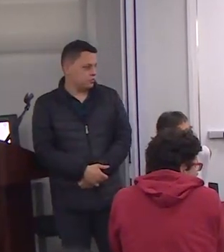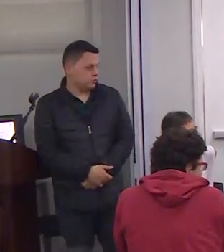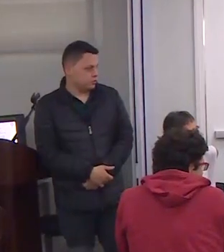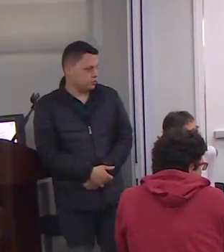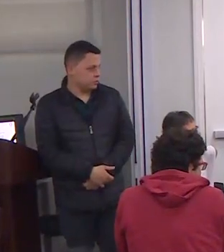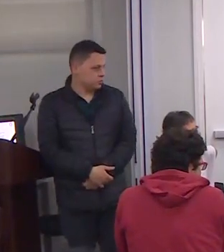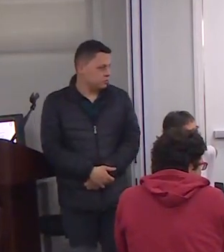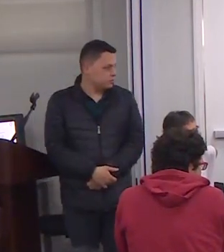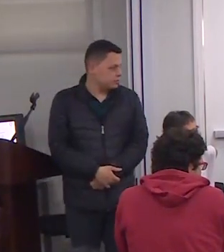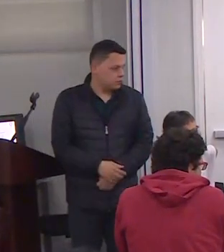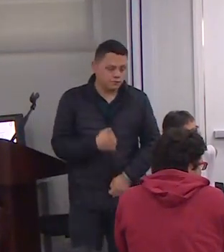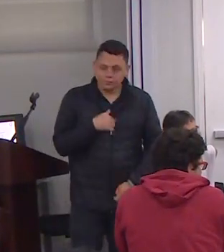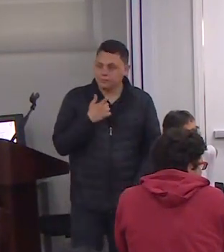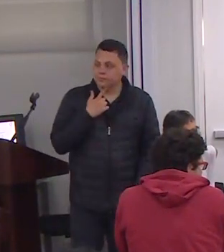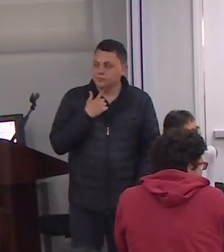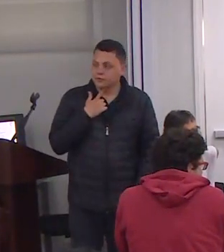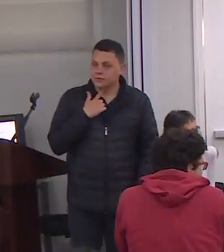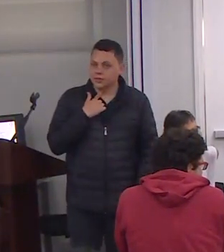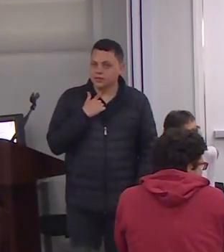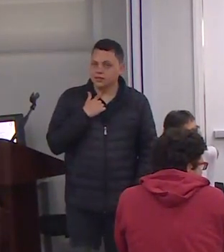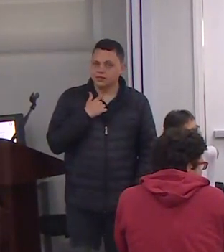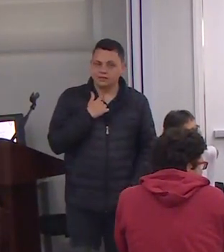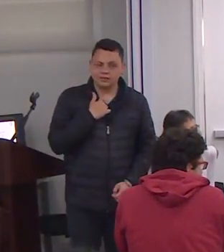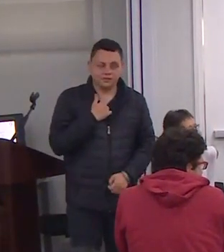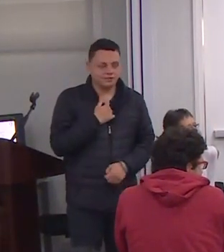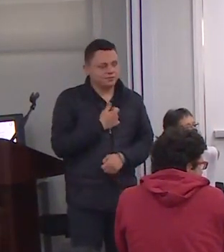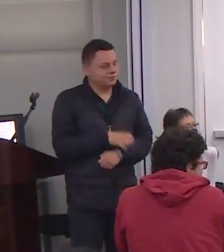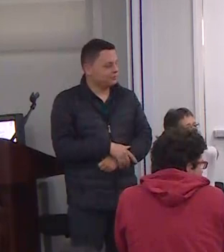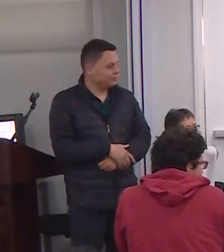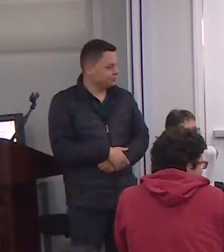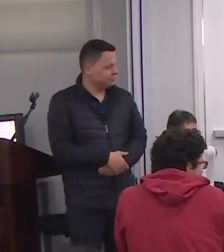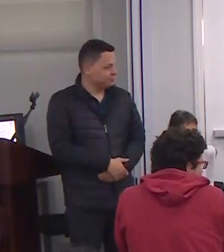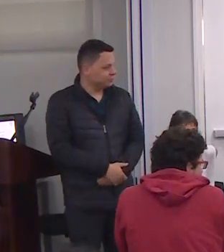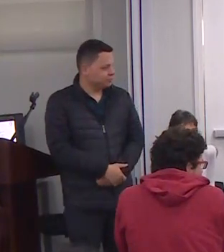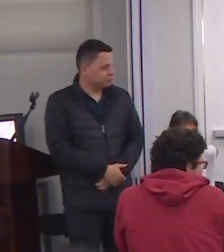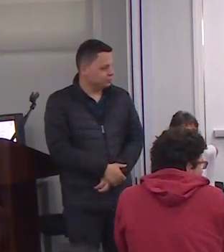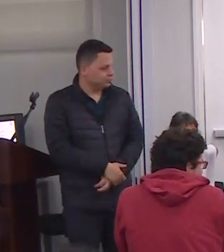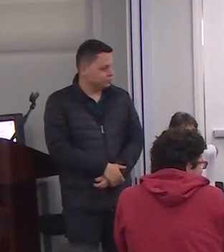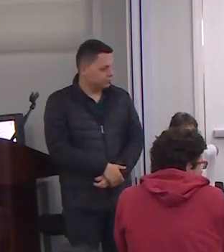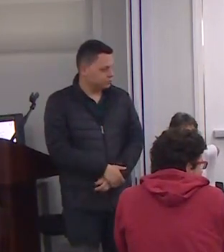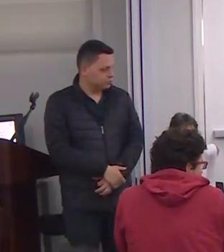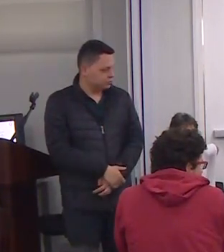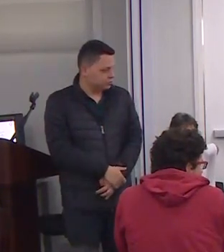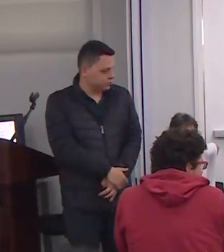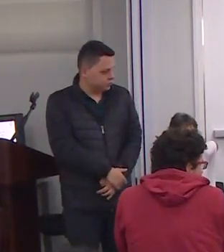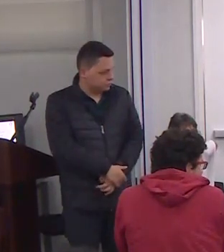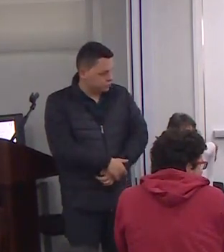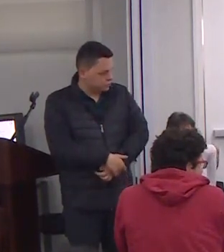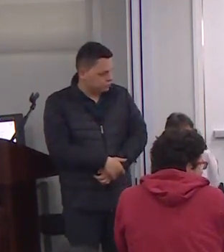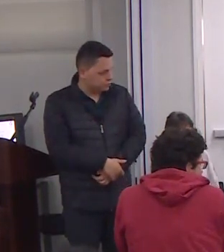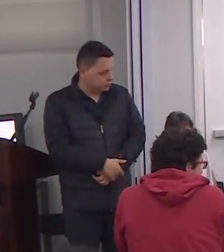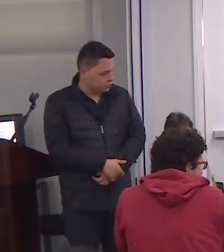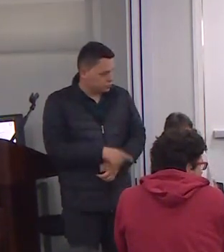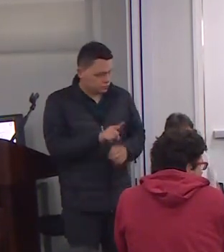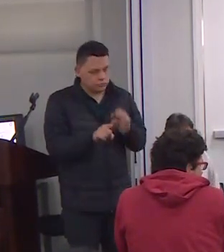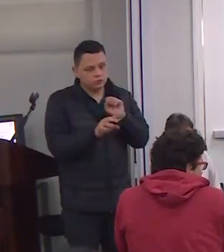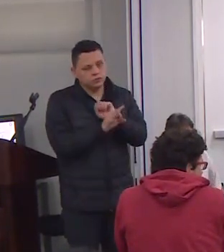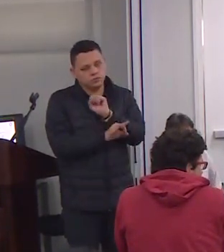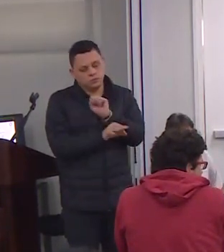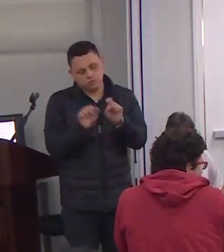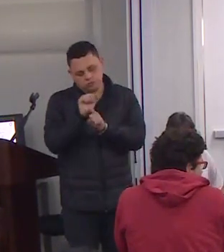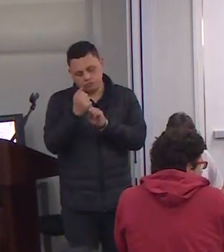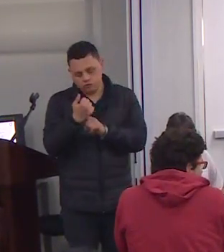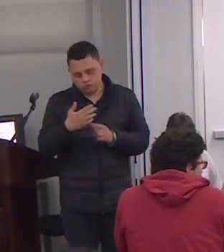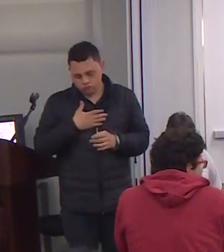me encanta bueno yo me tomo la batuta aquí con el tema psicosocial y es